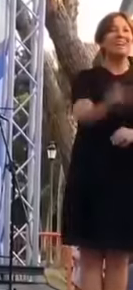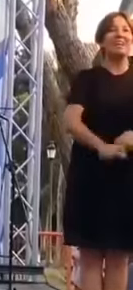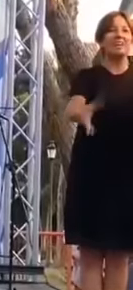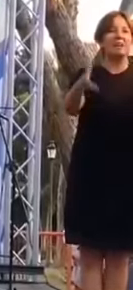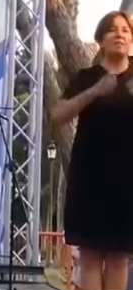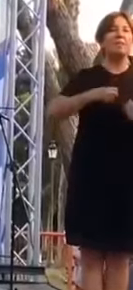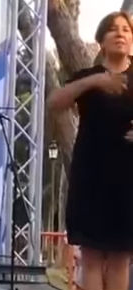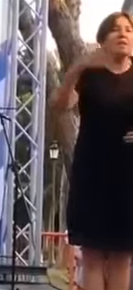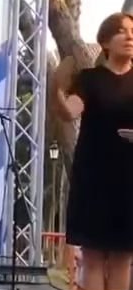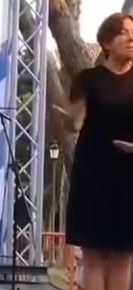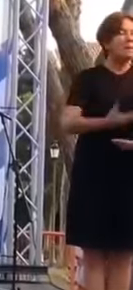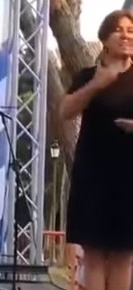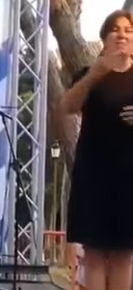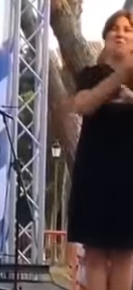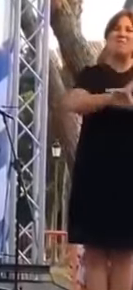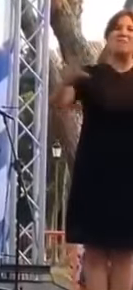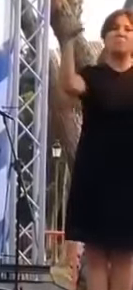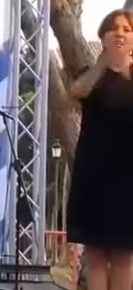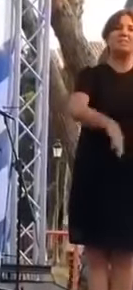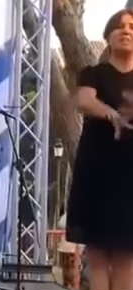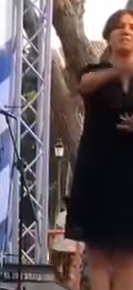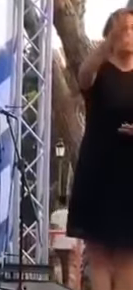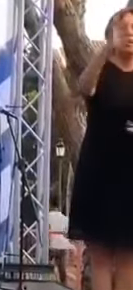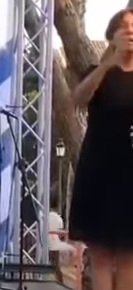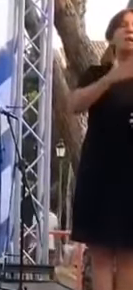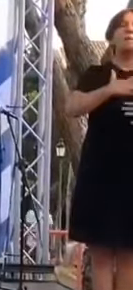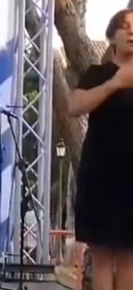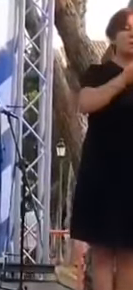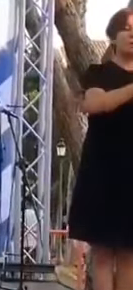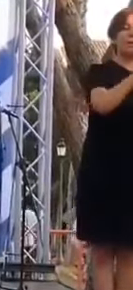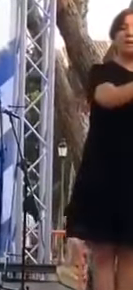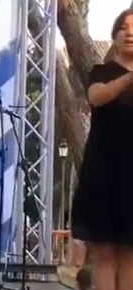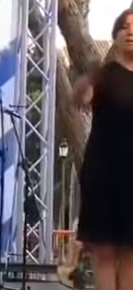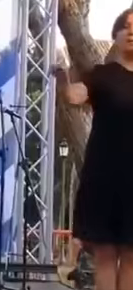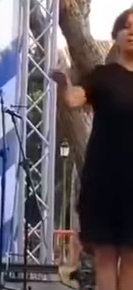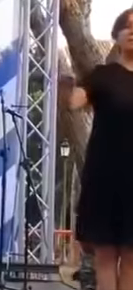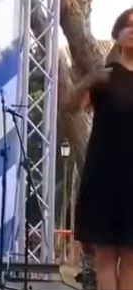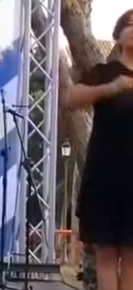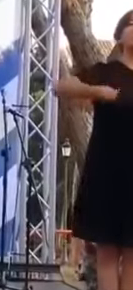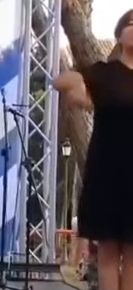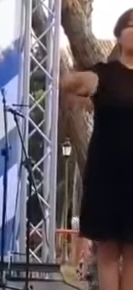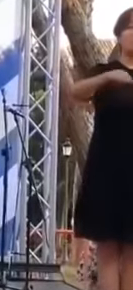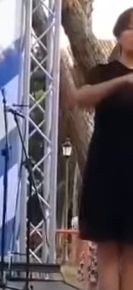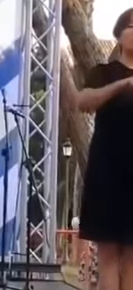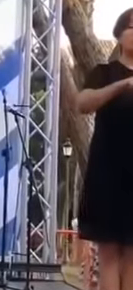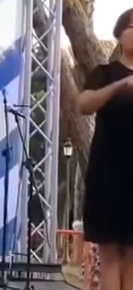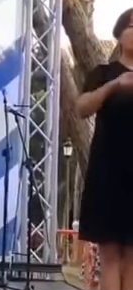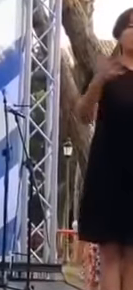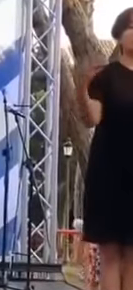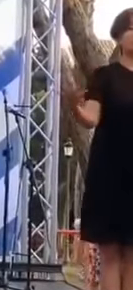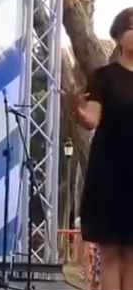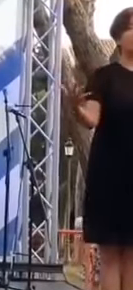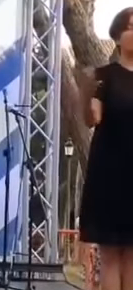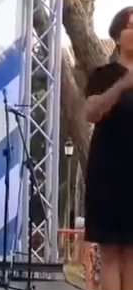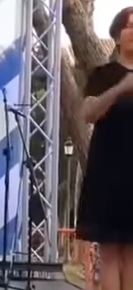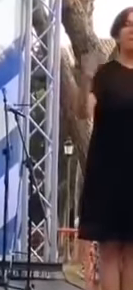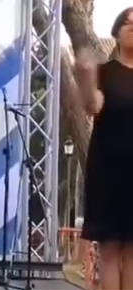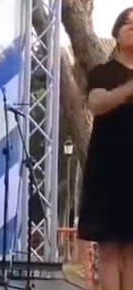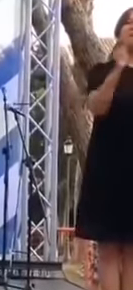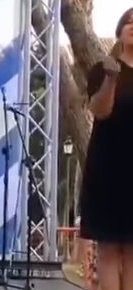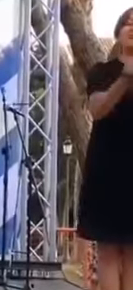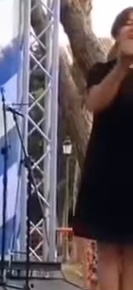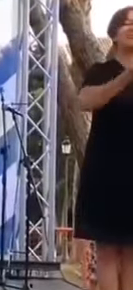avere presto libere elezioni e scegliersi i propri rappresentanti, perché siamo noi quelli che stanno facendo le